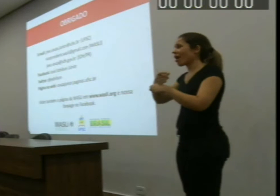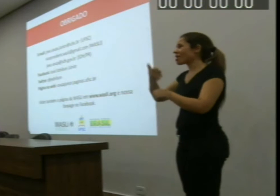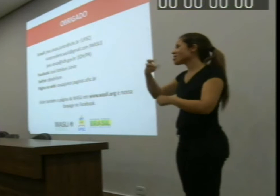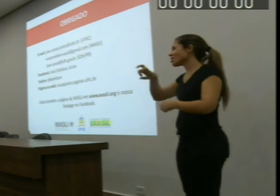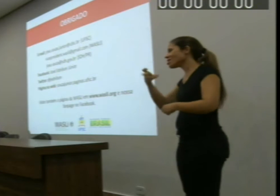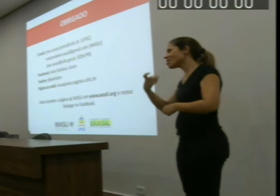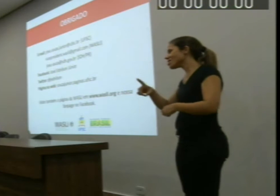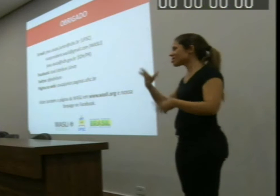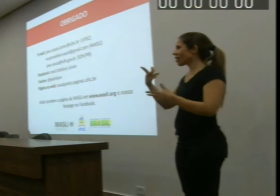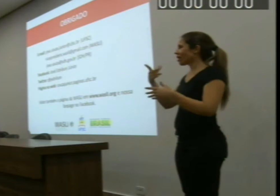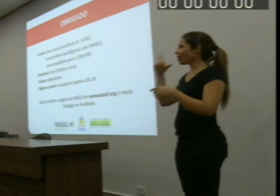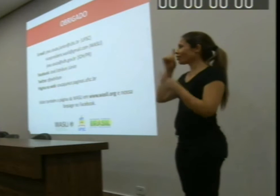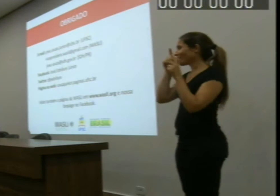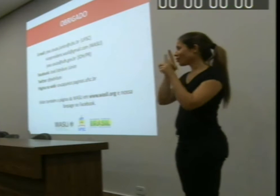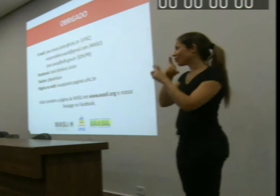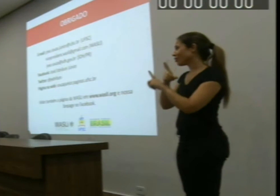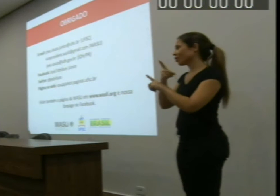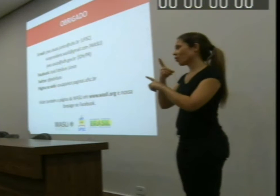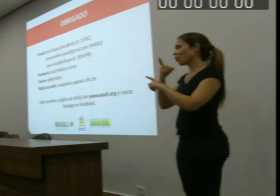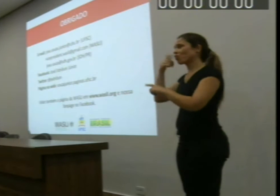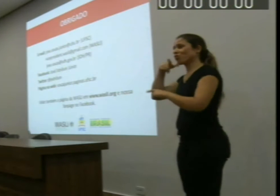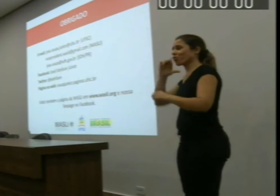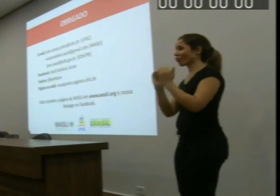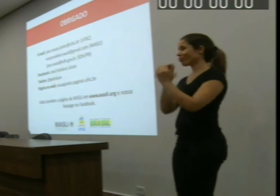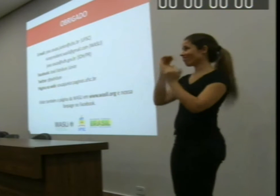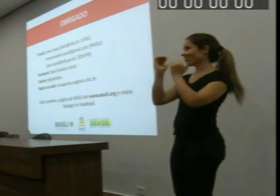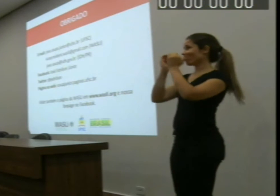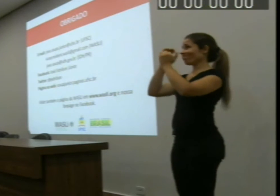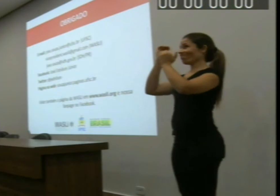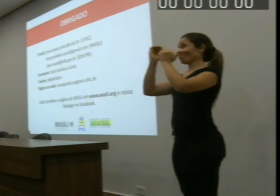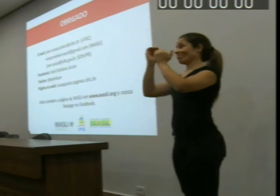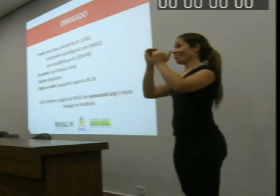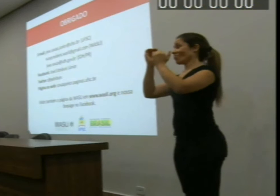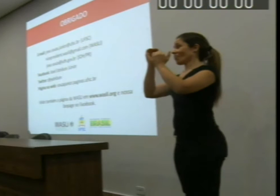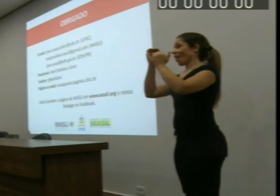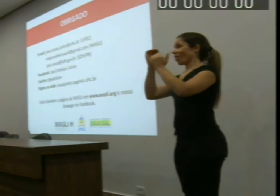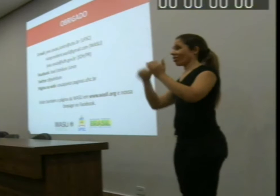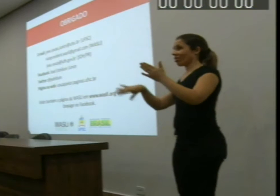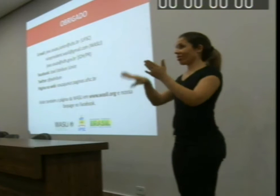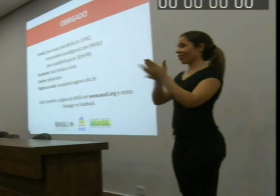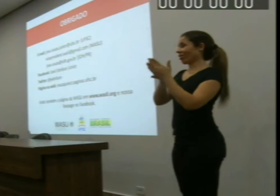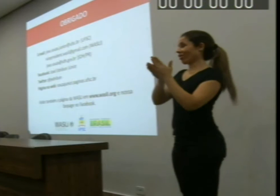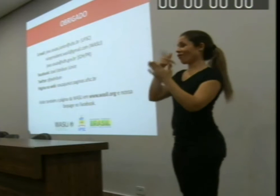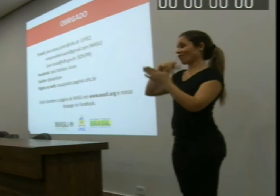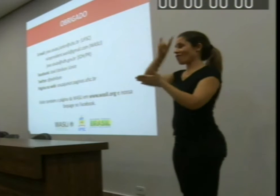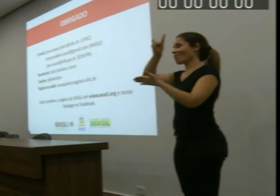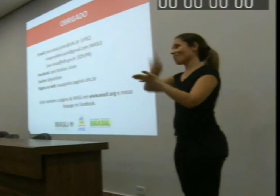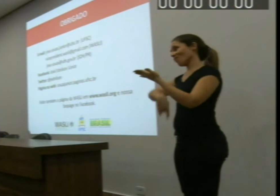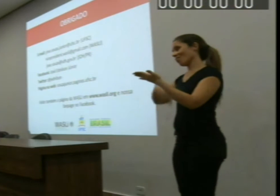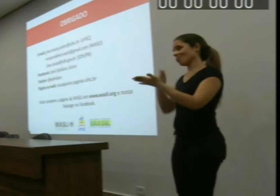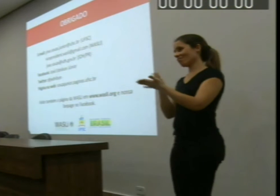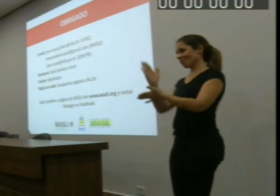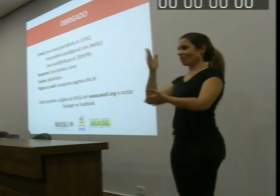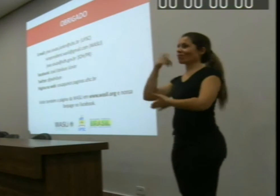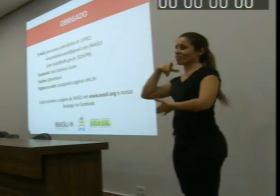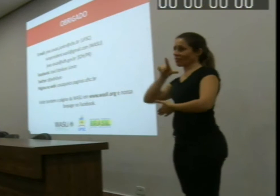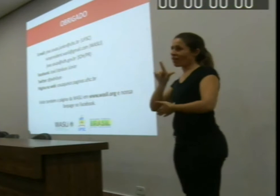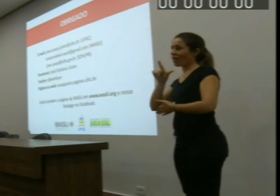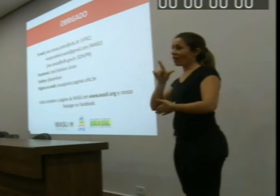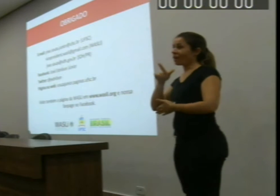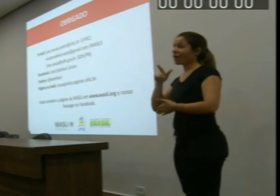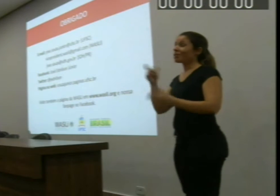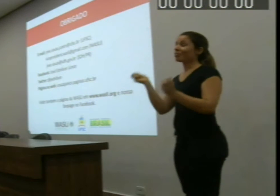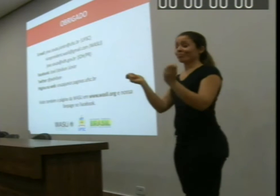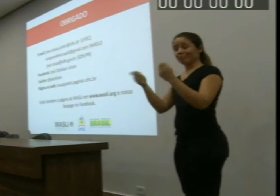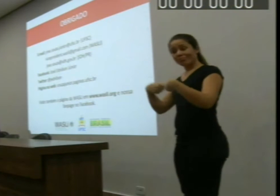não consegue ter um livro mais avançado até realmente vocês conseguir lá uma apra se aprovar Às vezes a gente sente essa necessidade né Pois é então